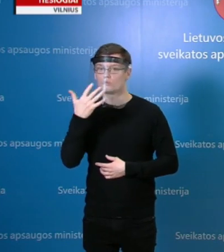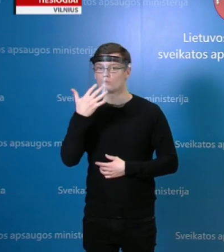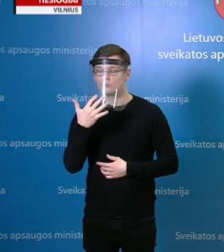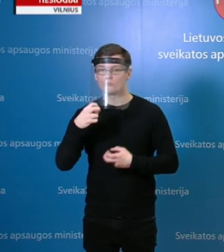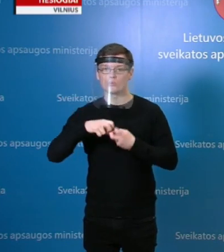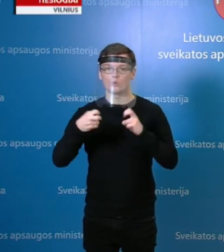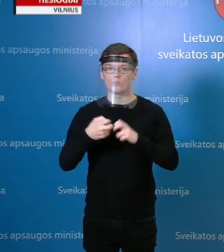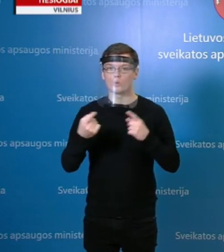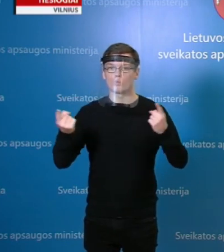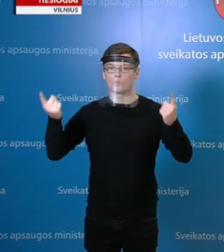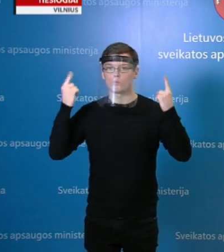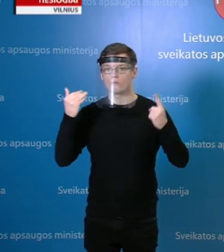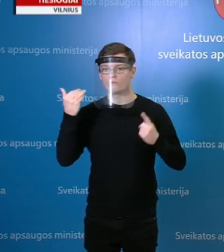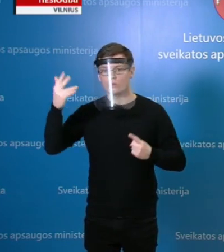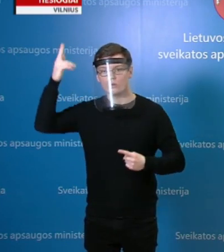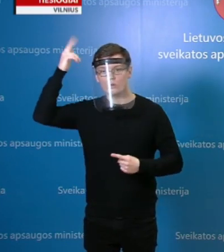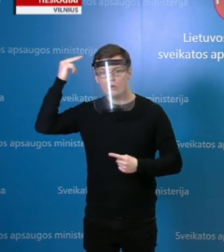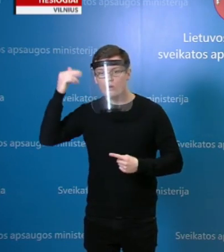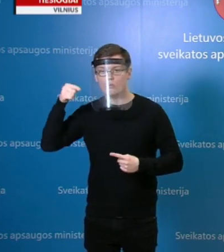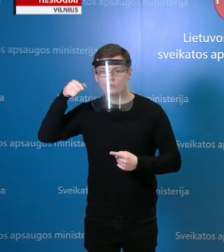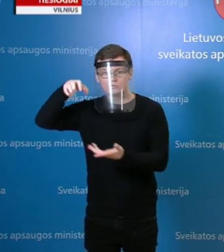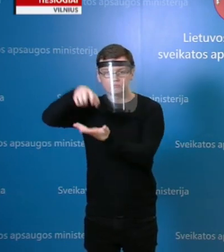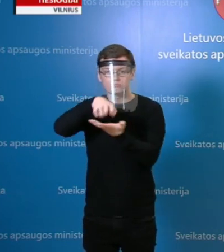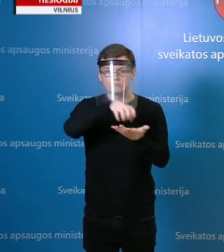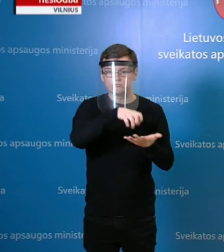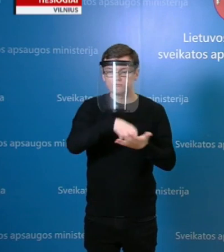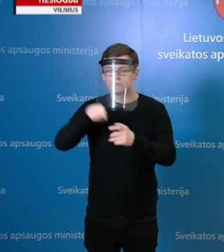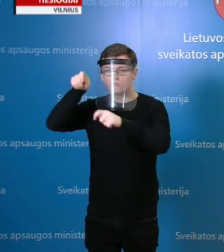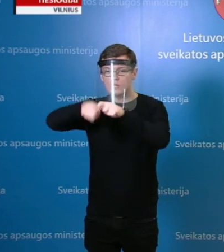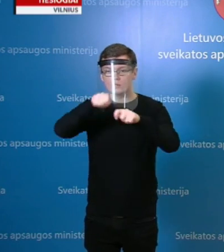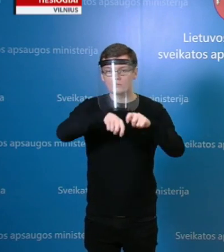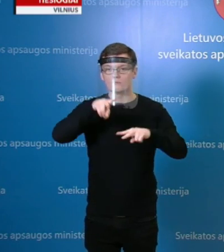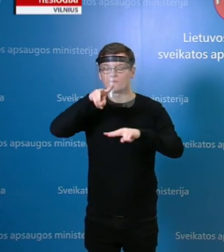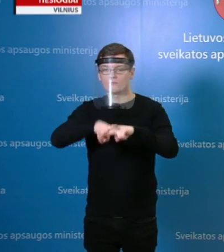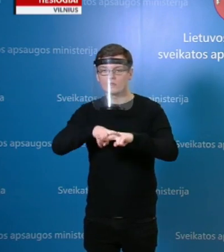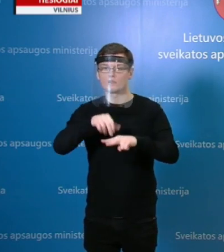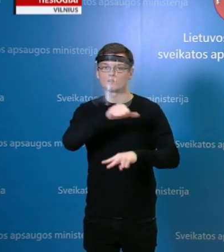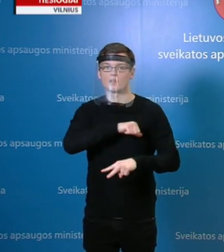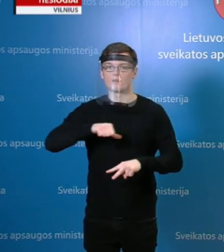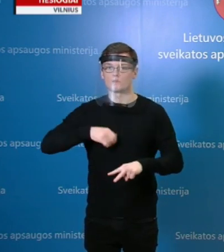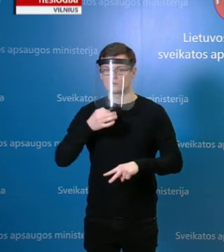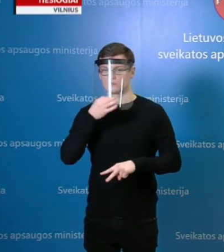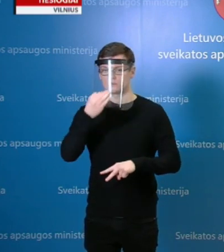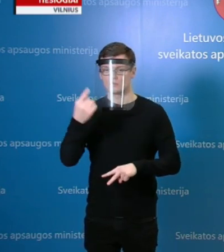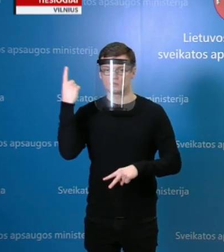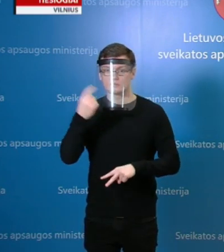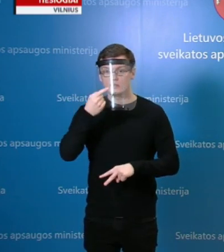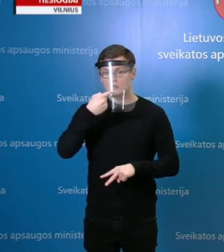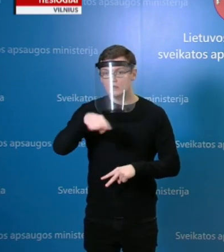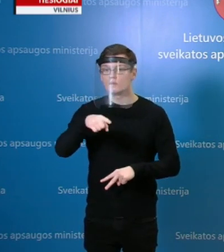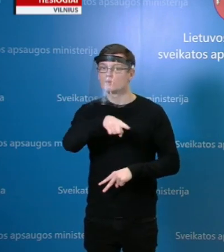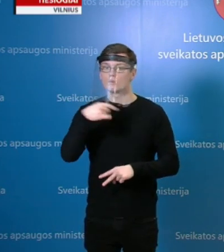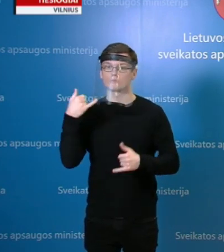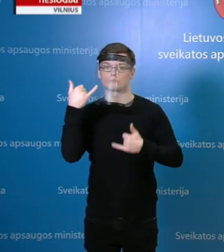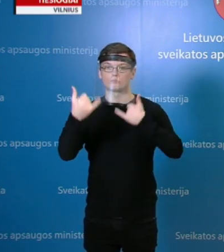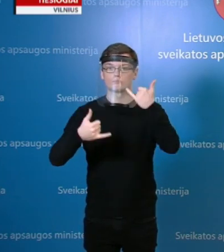patikros stotelėse, tai yra su šiomis stotelėmis. Pasak savanorių, pastarąją savaitę didžioji dauguma skambinančių